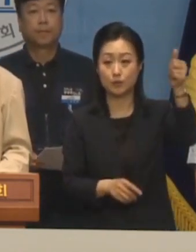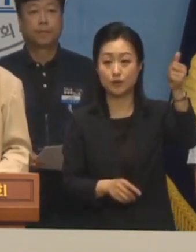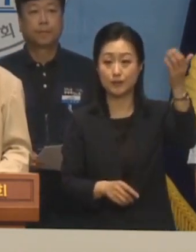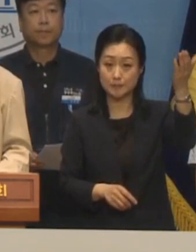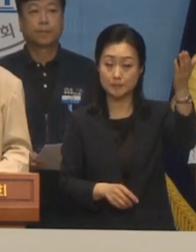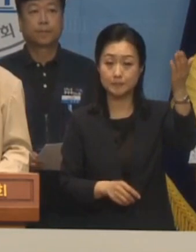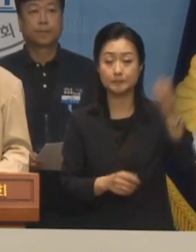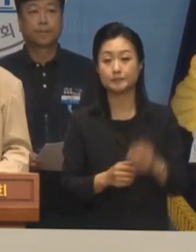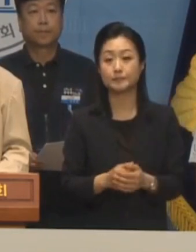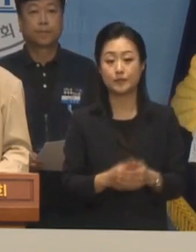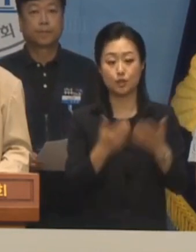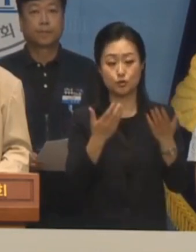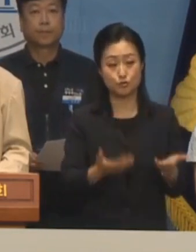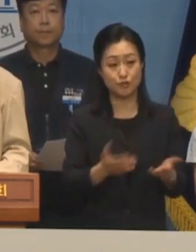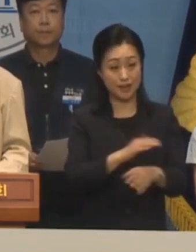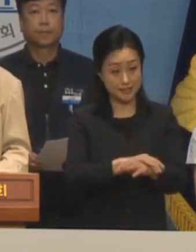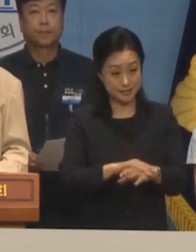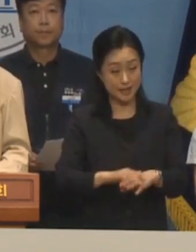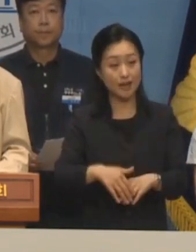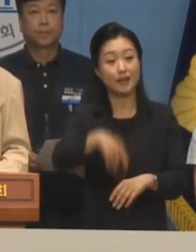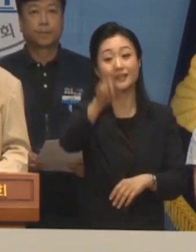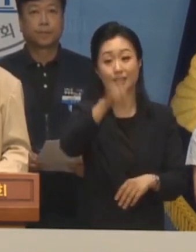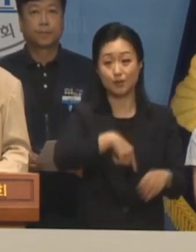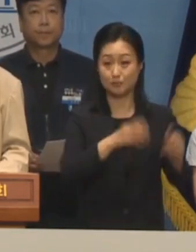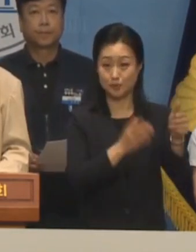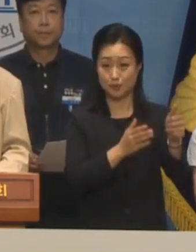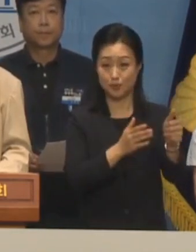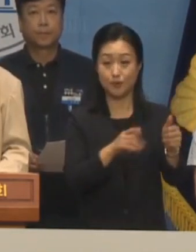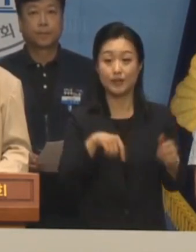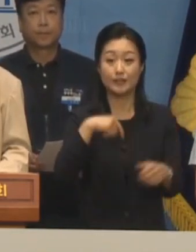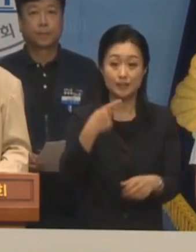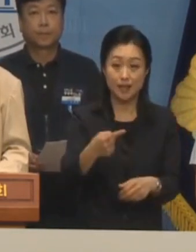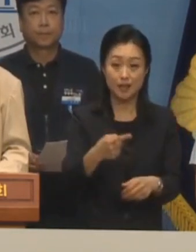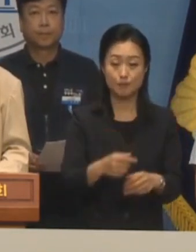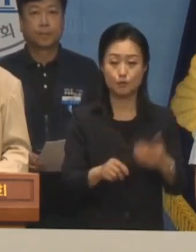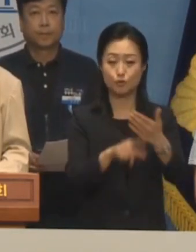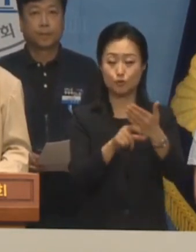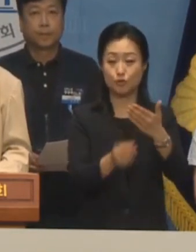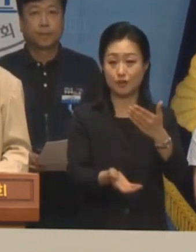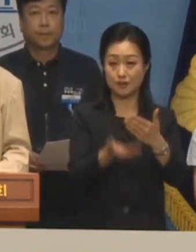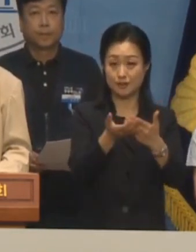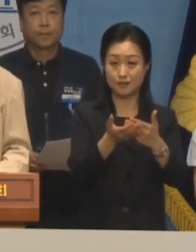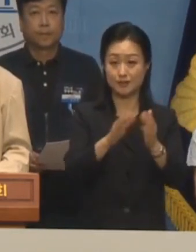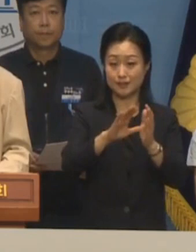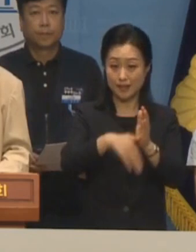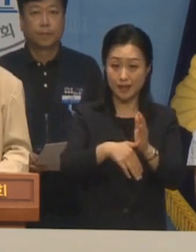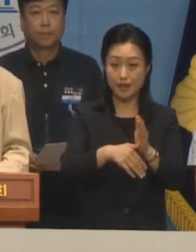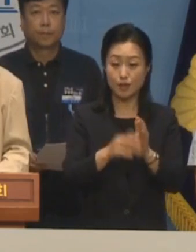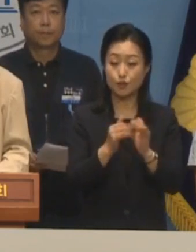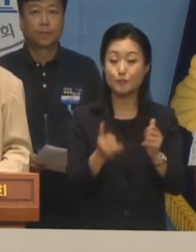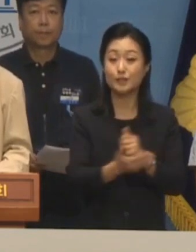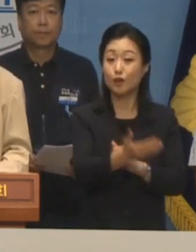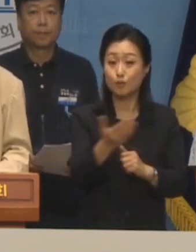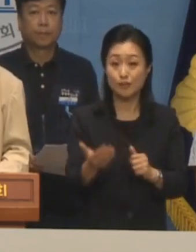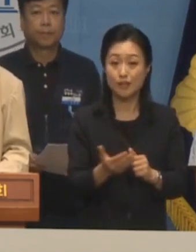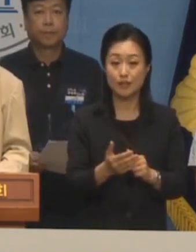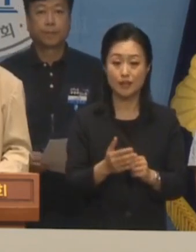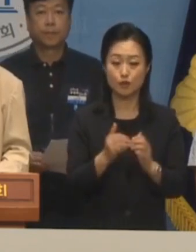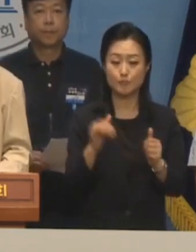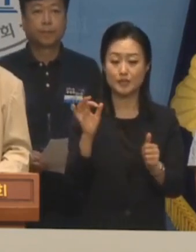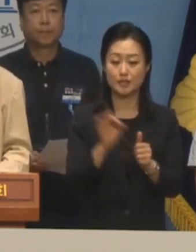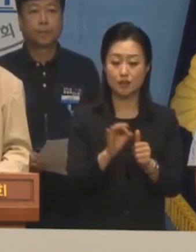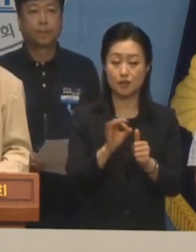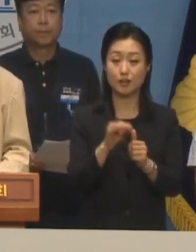대통령님, 휴가 잘 보내고 오십시오. 그리고 꼭 9월 출석 전까지는 국민들에게